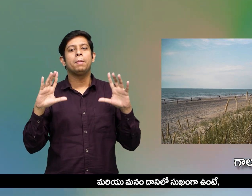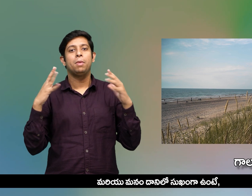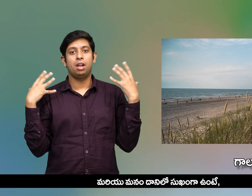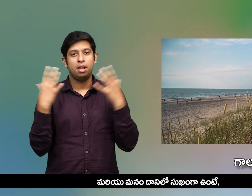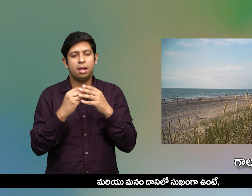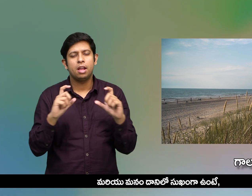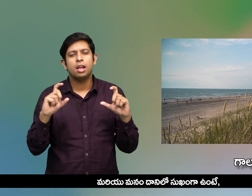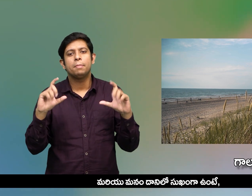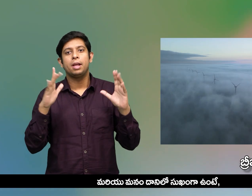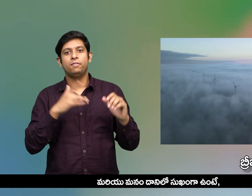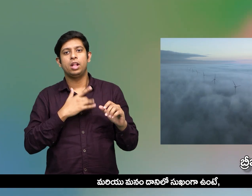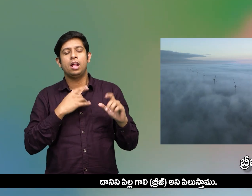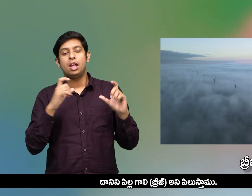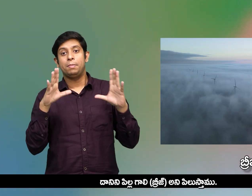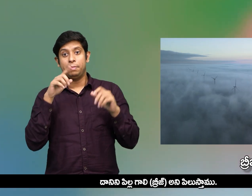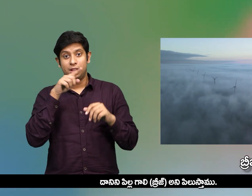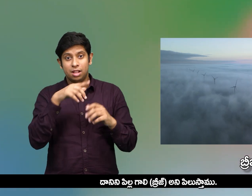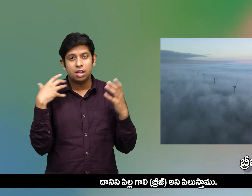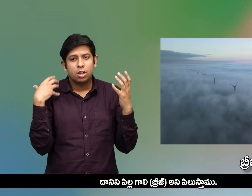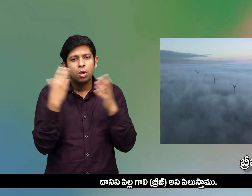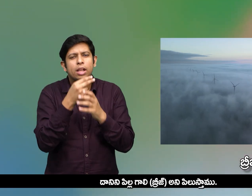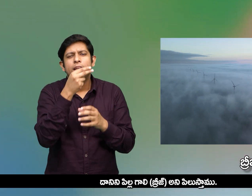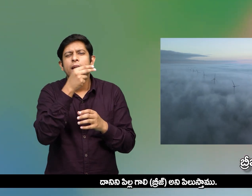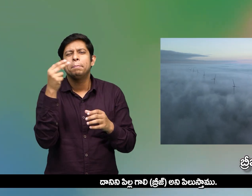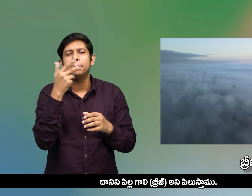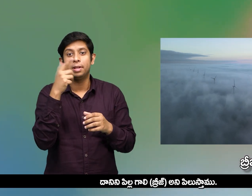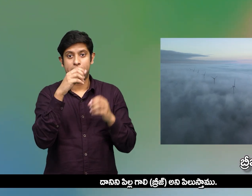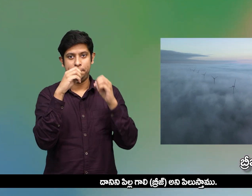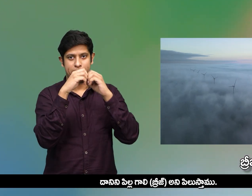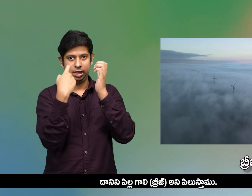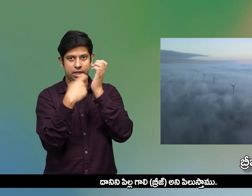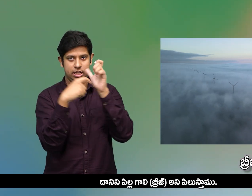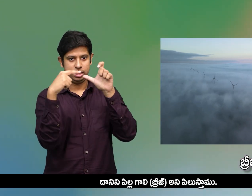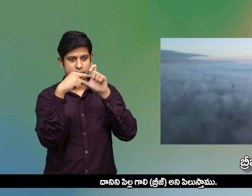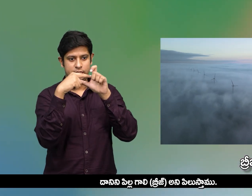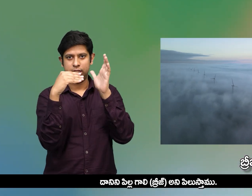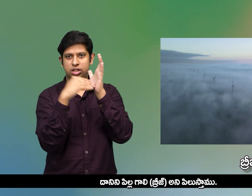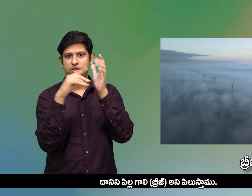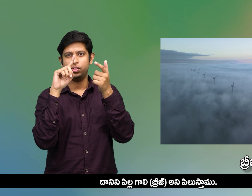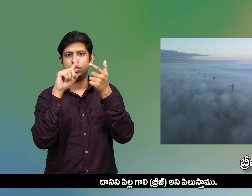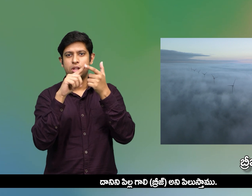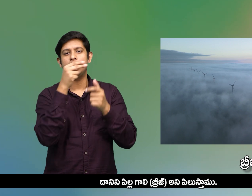దానిలో సుఖంగా ఉంటే దానిని పిల్లగాలి బ్రీజ్ అని పిలుస్తాము.